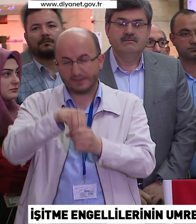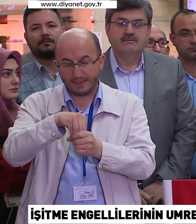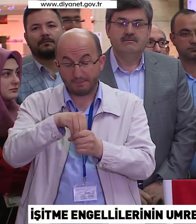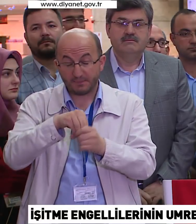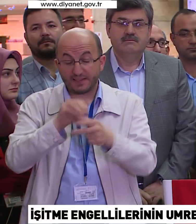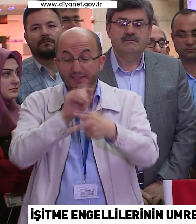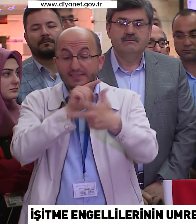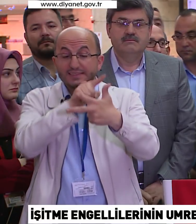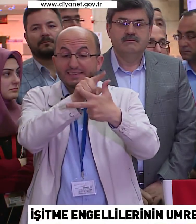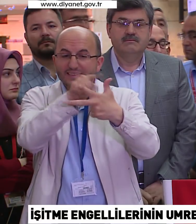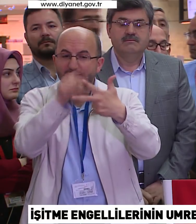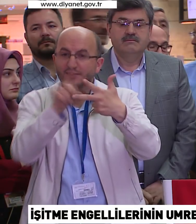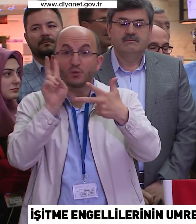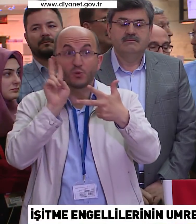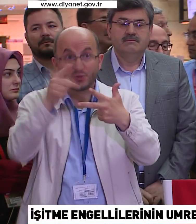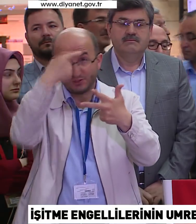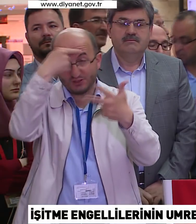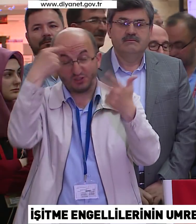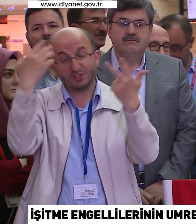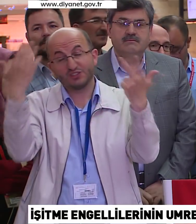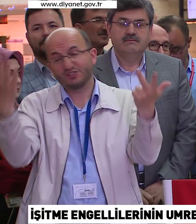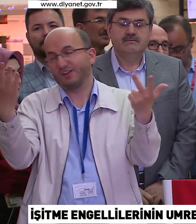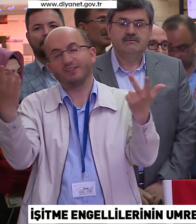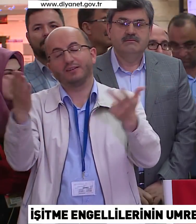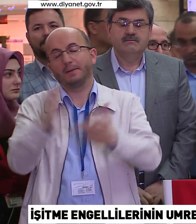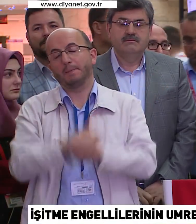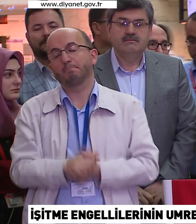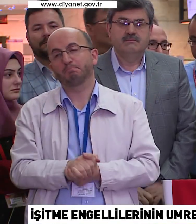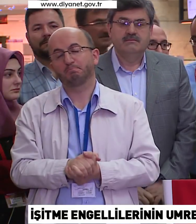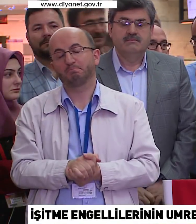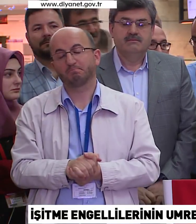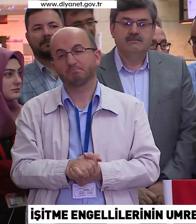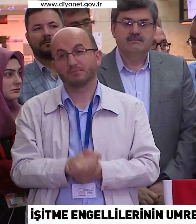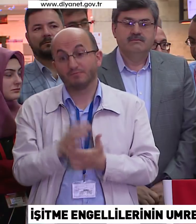Siz ikisini göreceksiniz inşallah, buna nail olacaksınız.